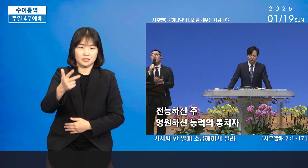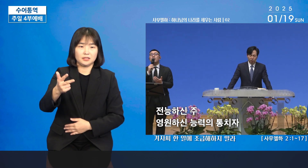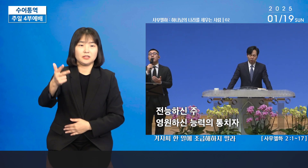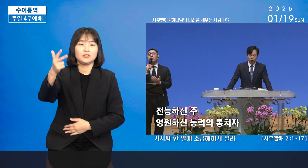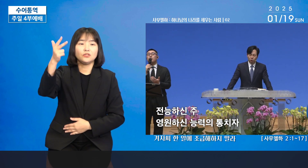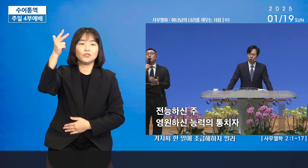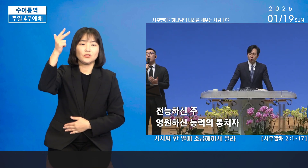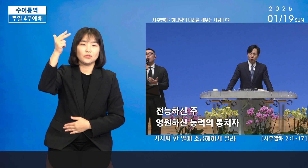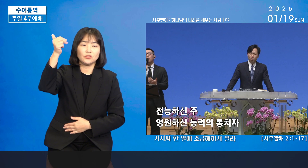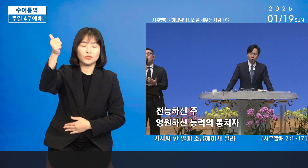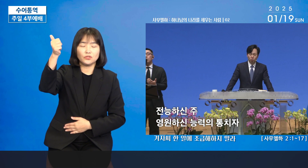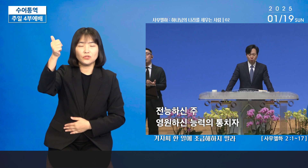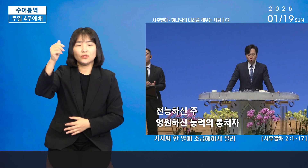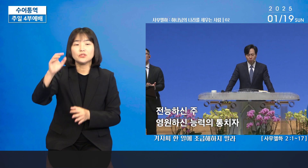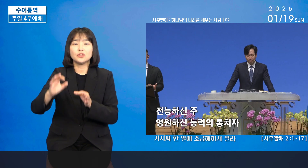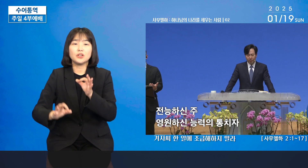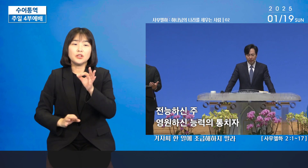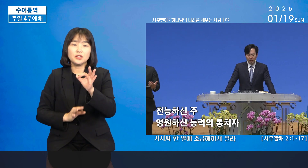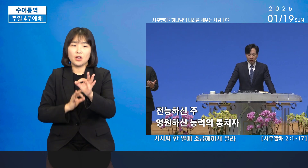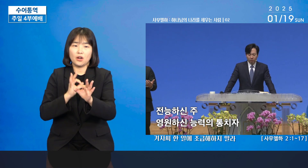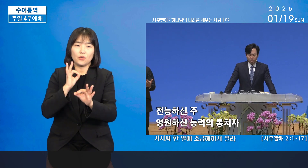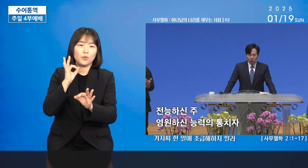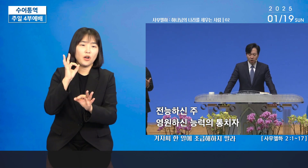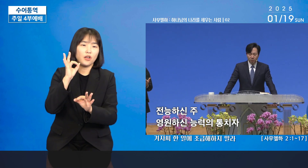전능하신 주